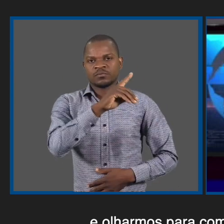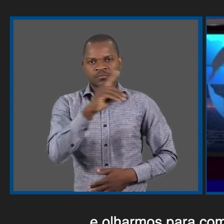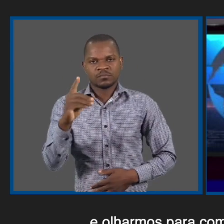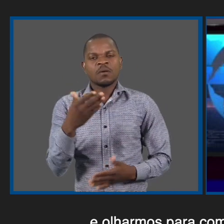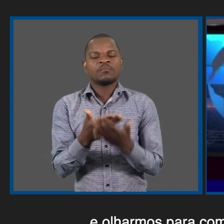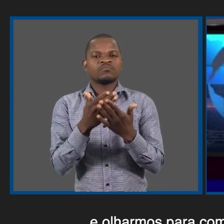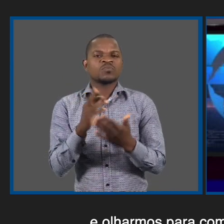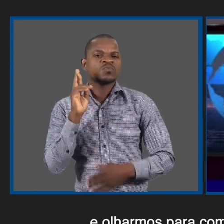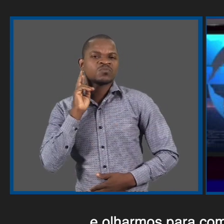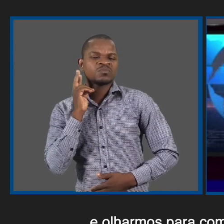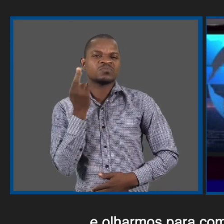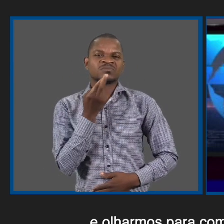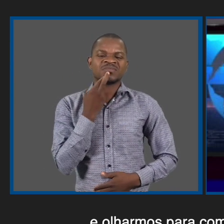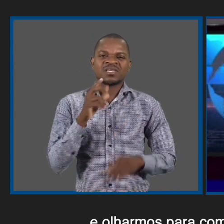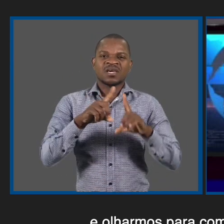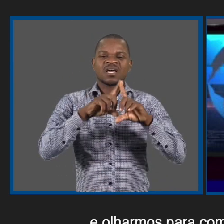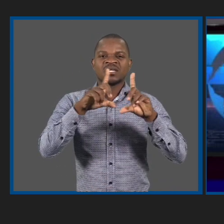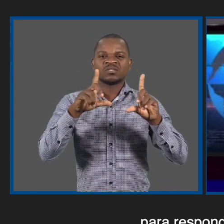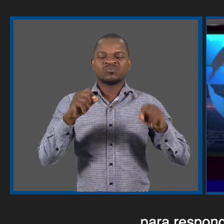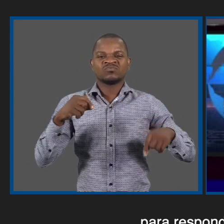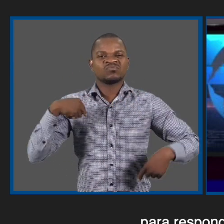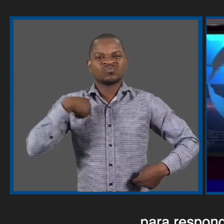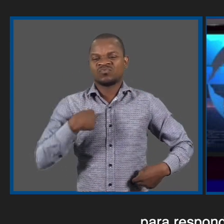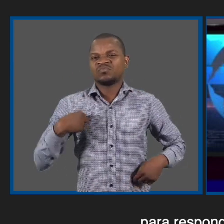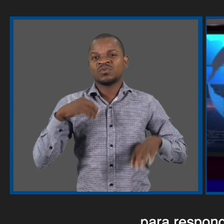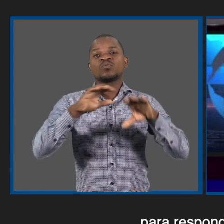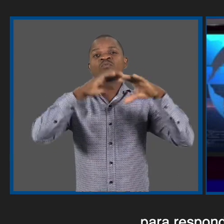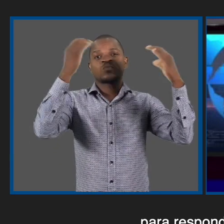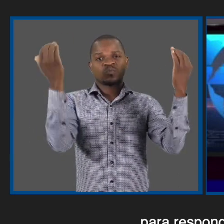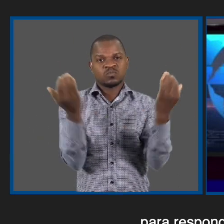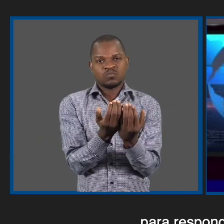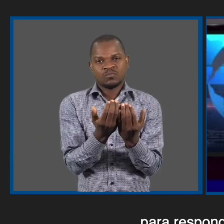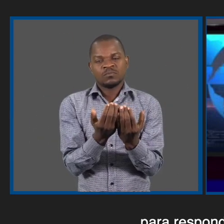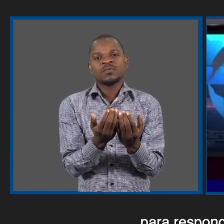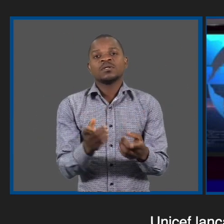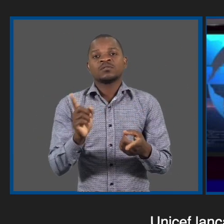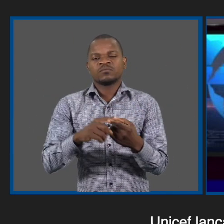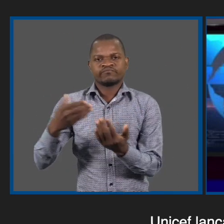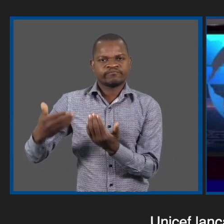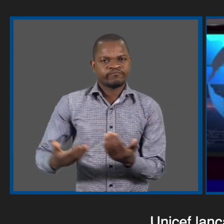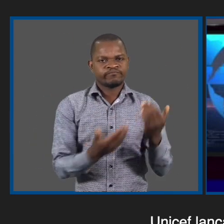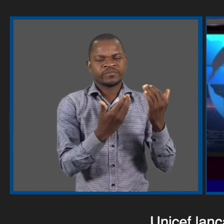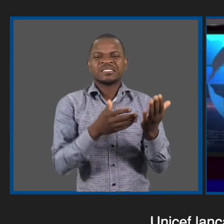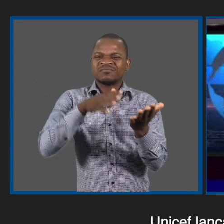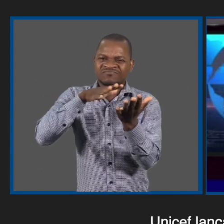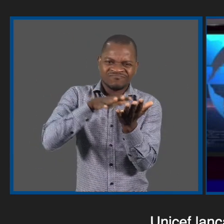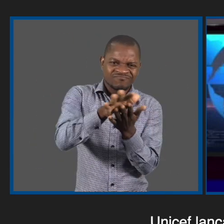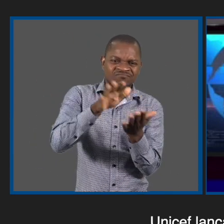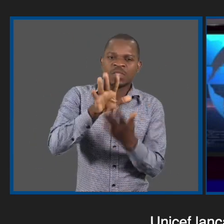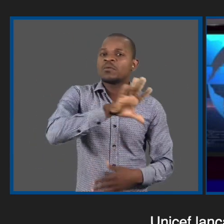vulnerável, incluindo as pessoas com deficiência, para responder essa crise mundial. A UNICEF